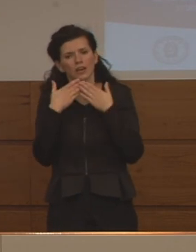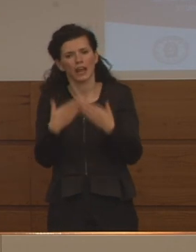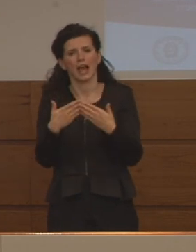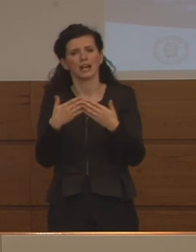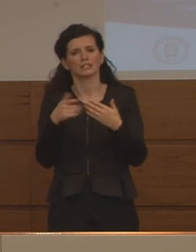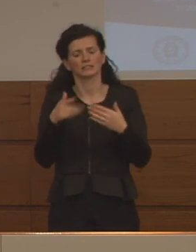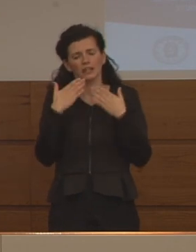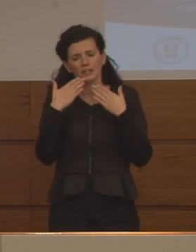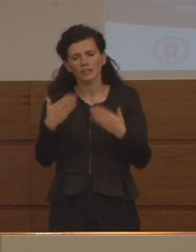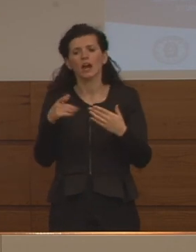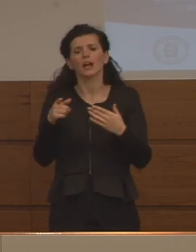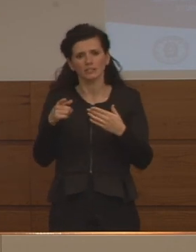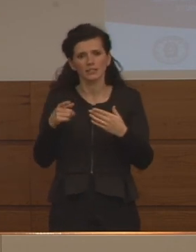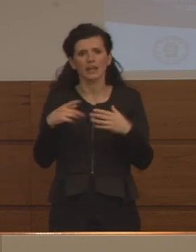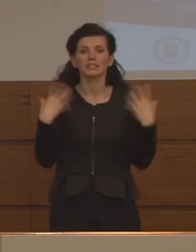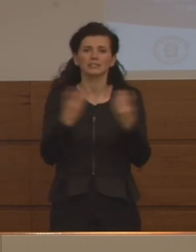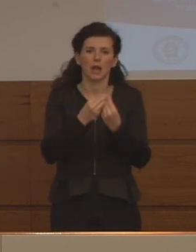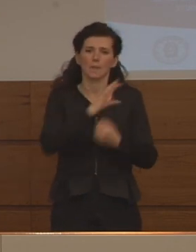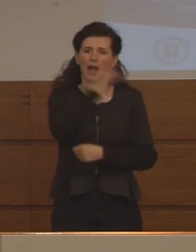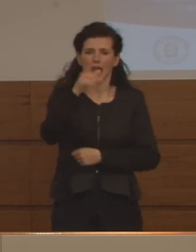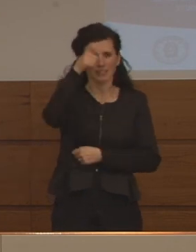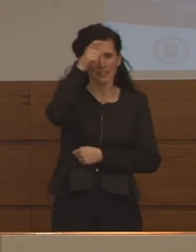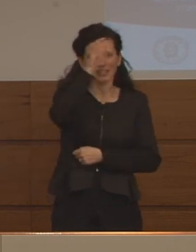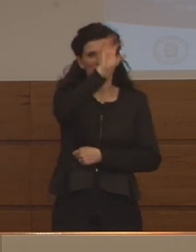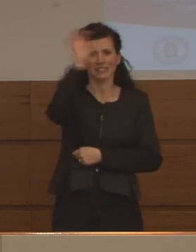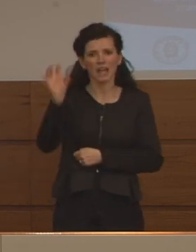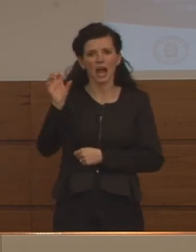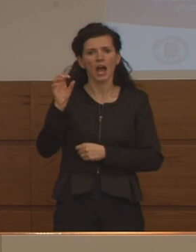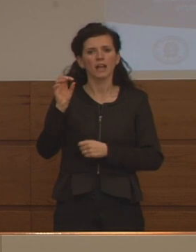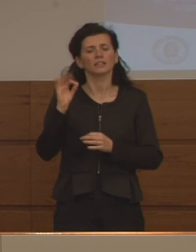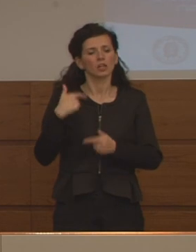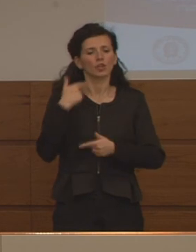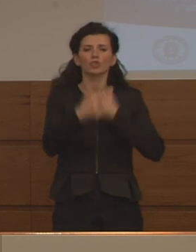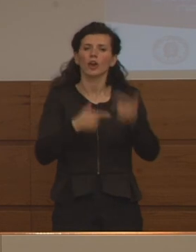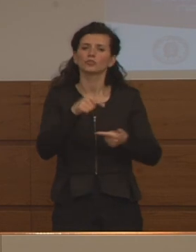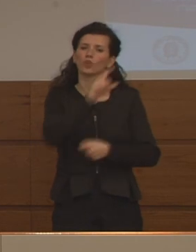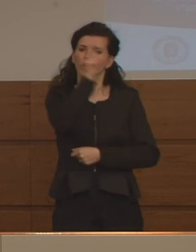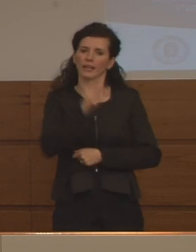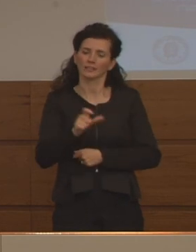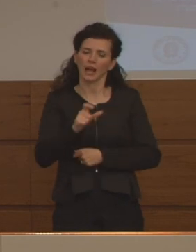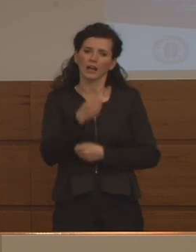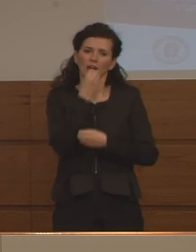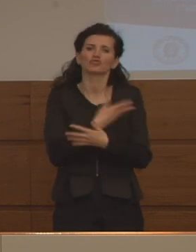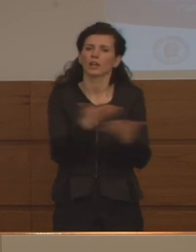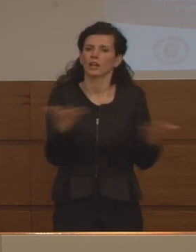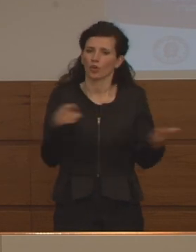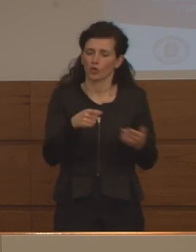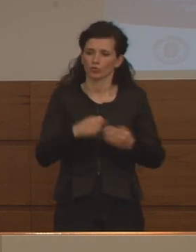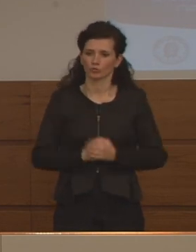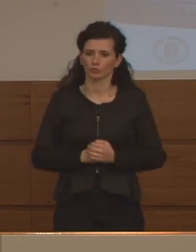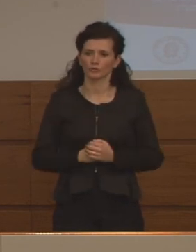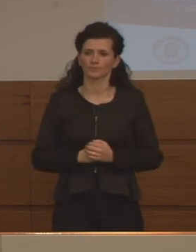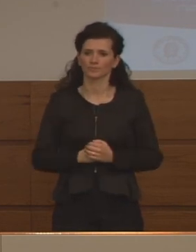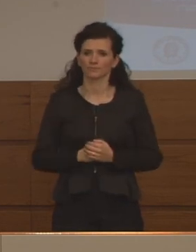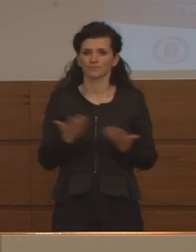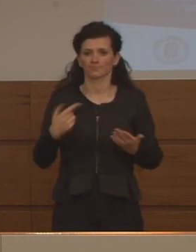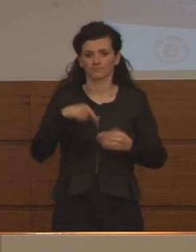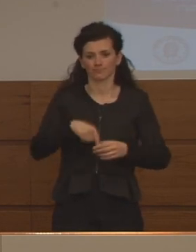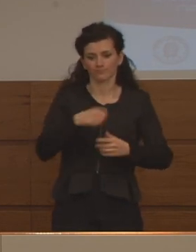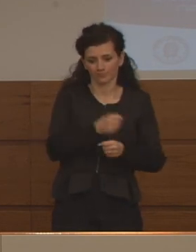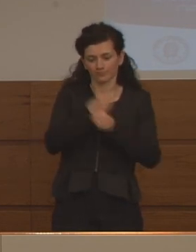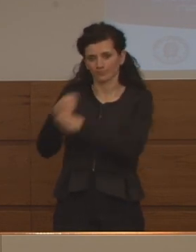sommano agli altri paesi che hanno dimostrato generosità nei confronti del nostro paese io darei la